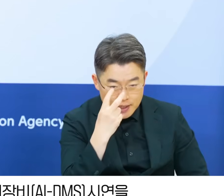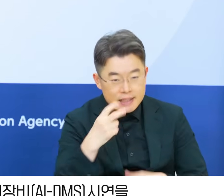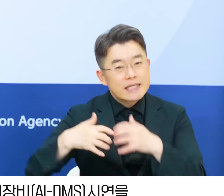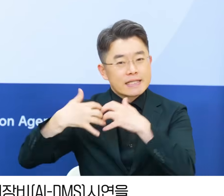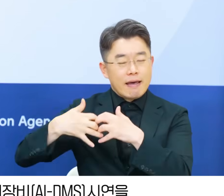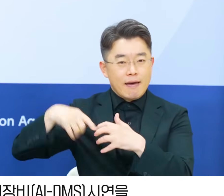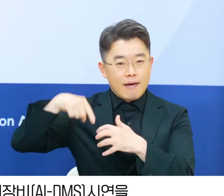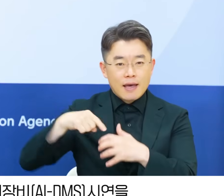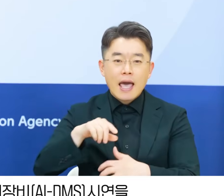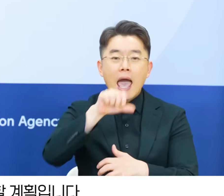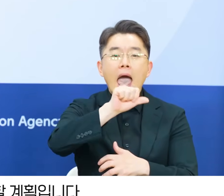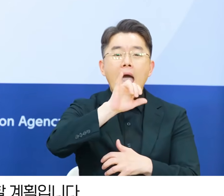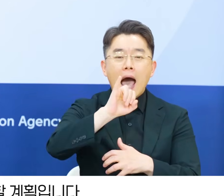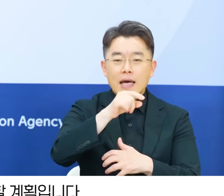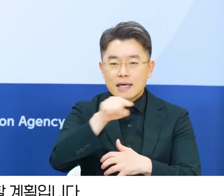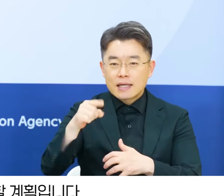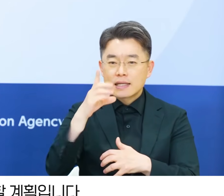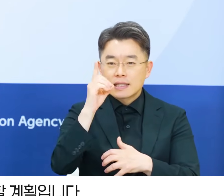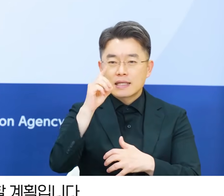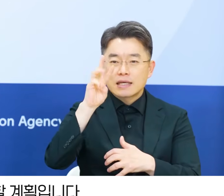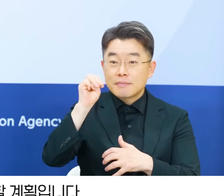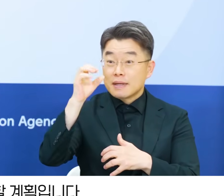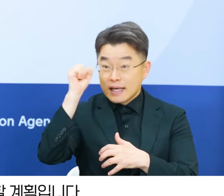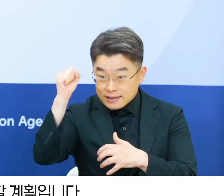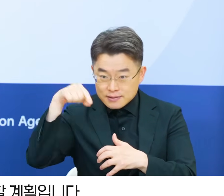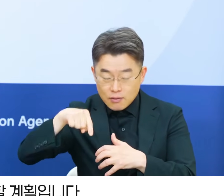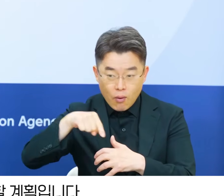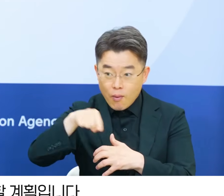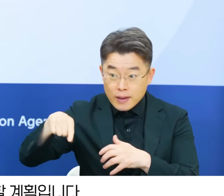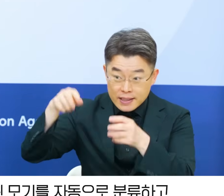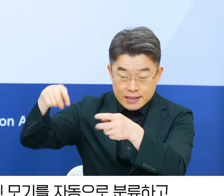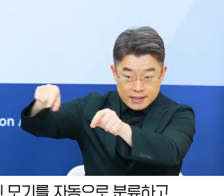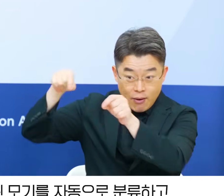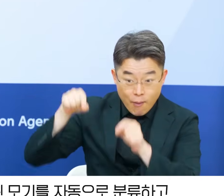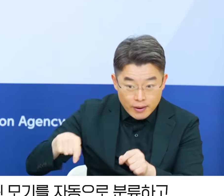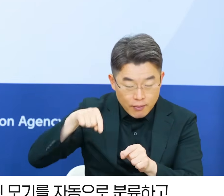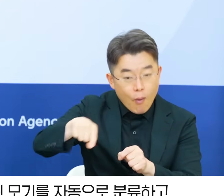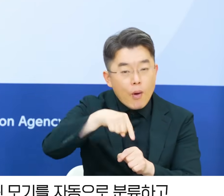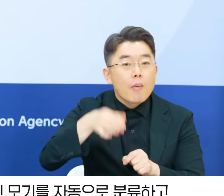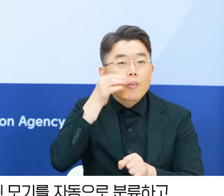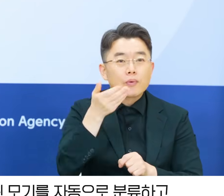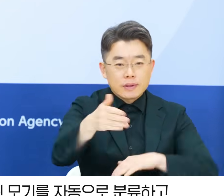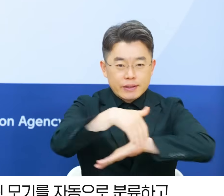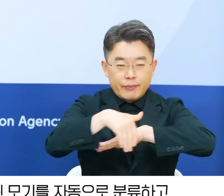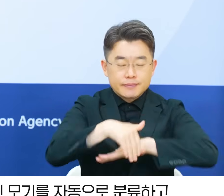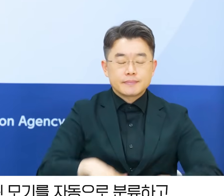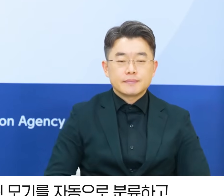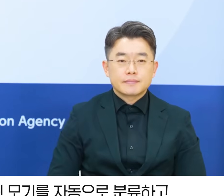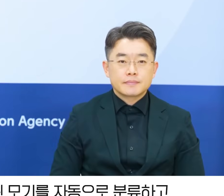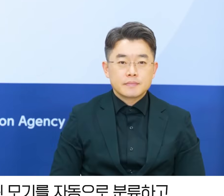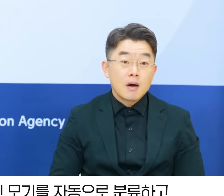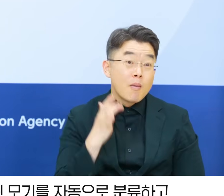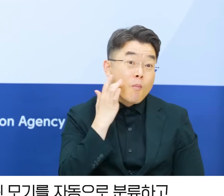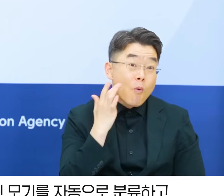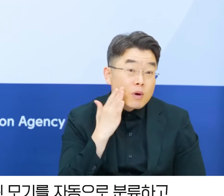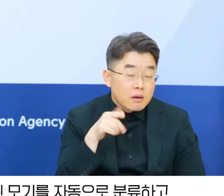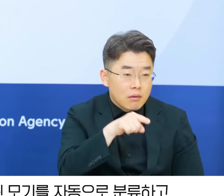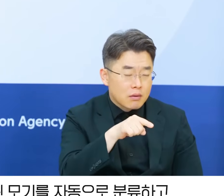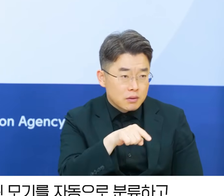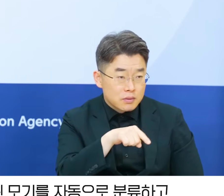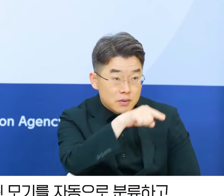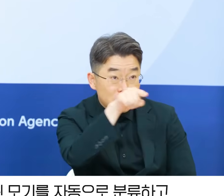AI DMS 시연을 현장에서 진행할 계획입니다. 이를 통해서 실시간으로 채집된 모기를